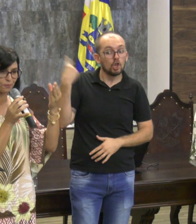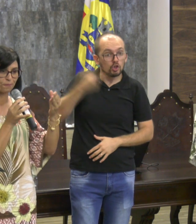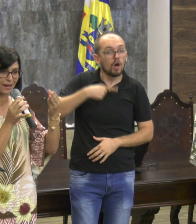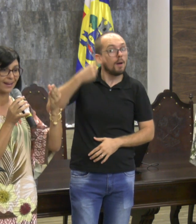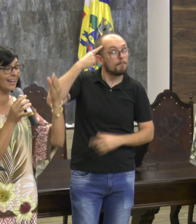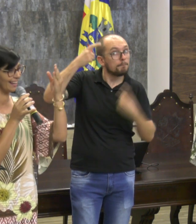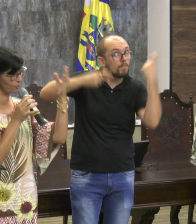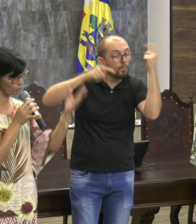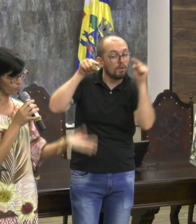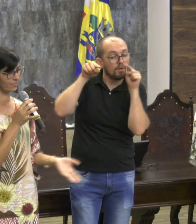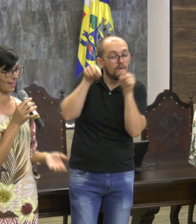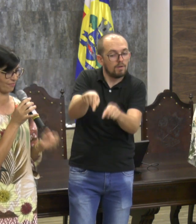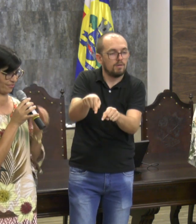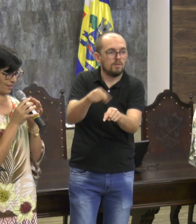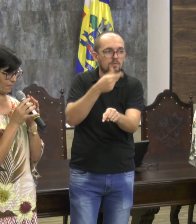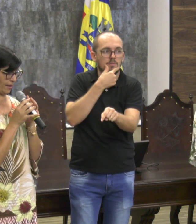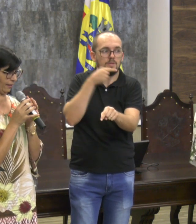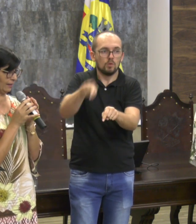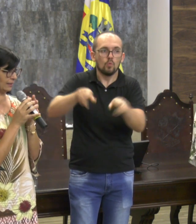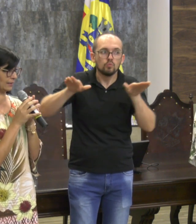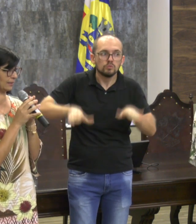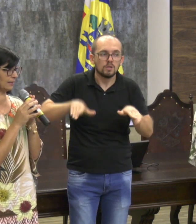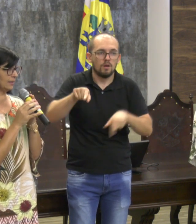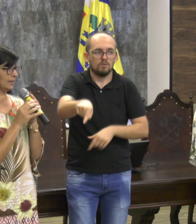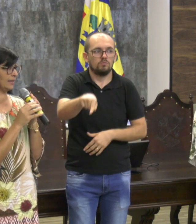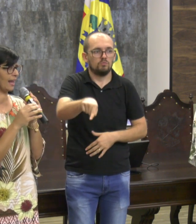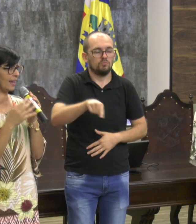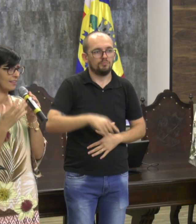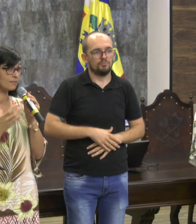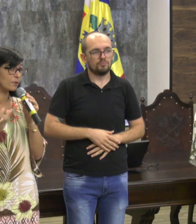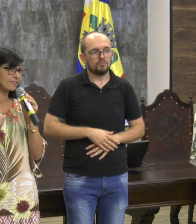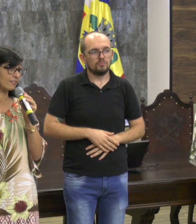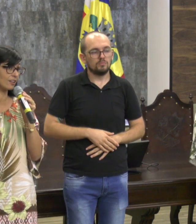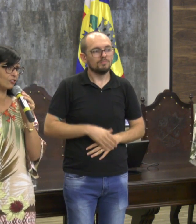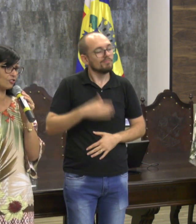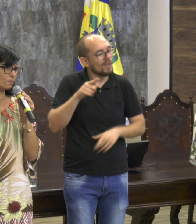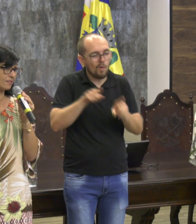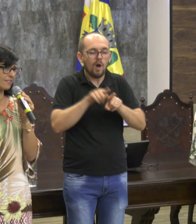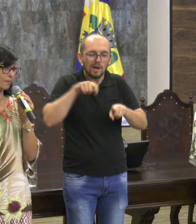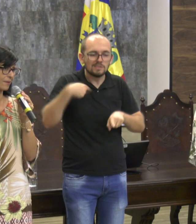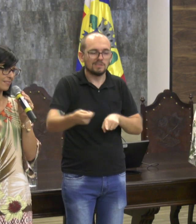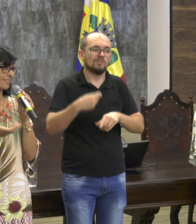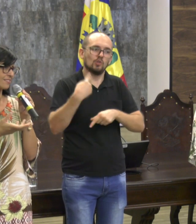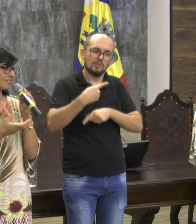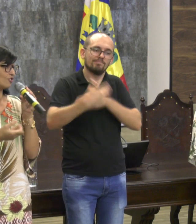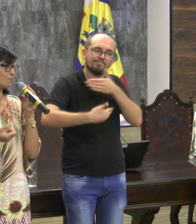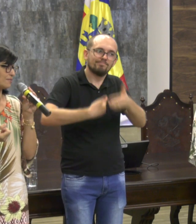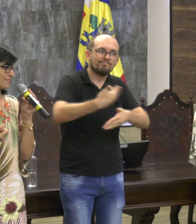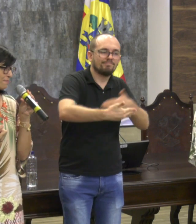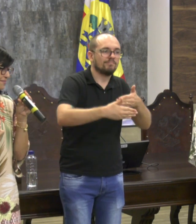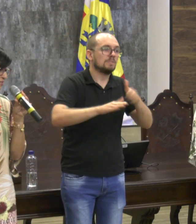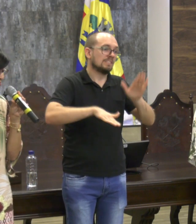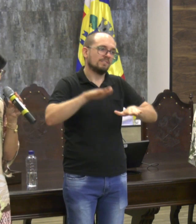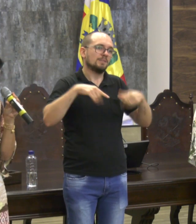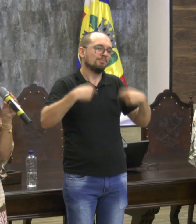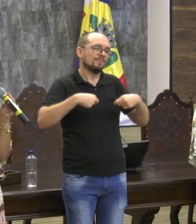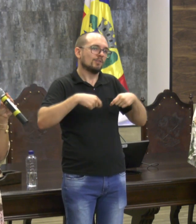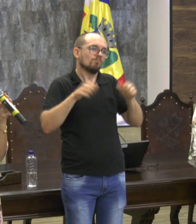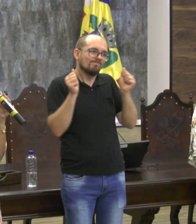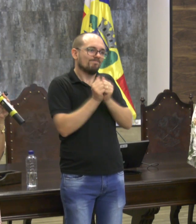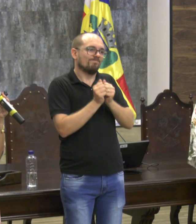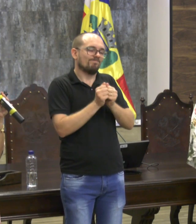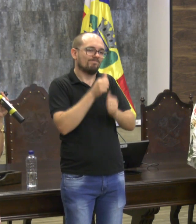nos preocupar em o Gustavo estar bem, né? E é esse processo que a gente precisa passar. Às vezes a gente precisa passar